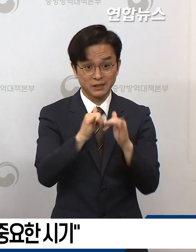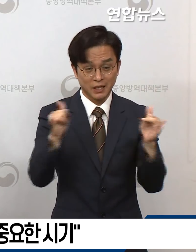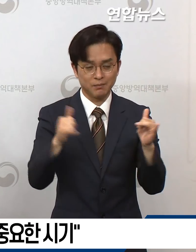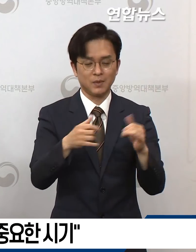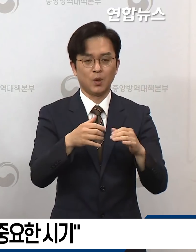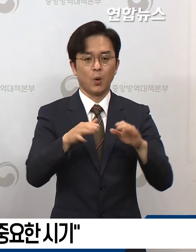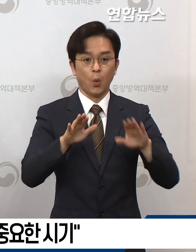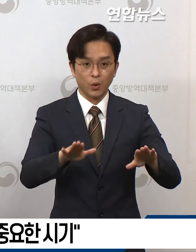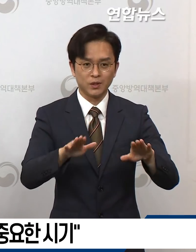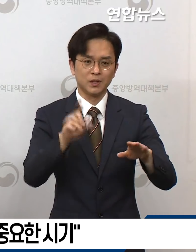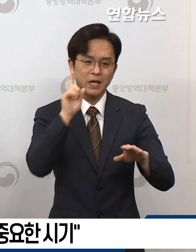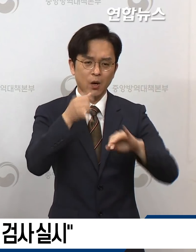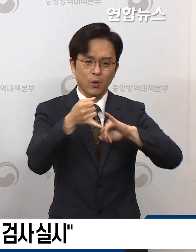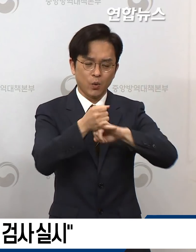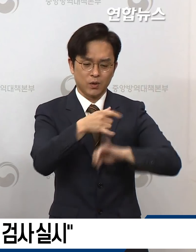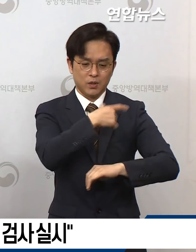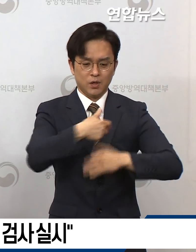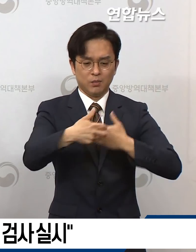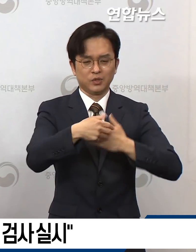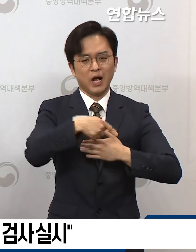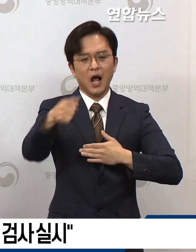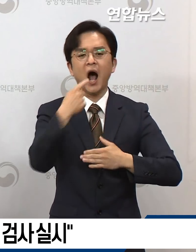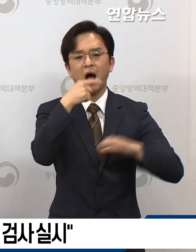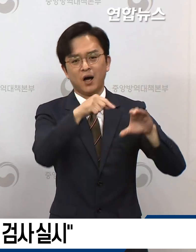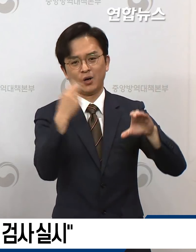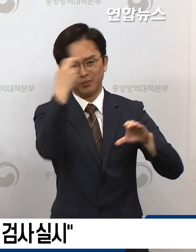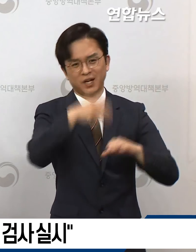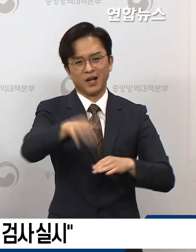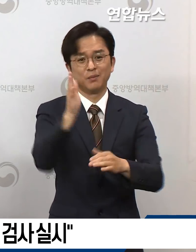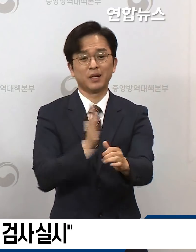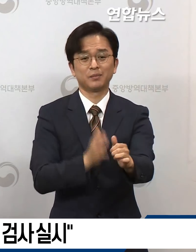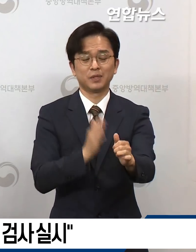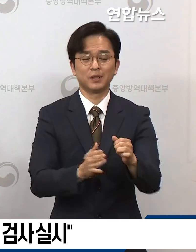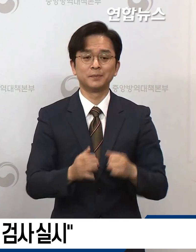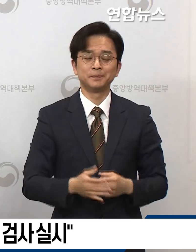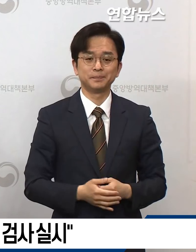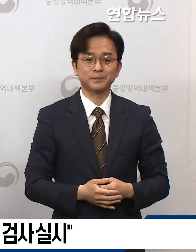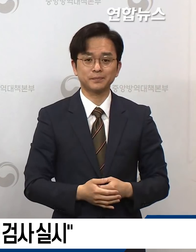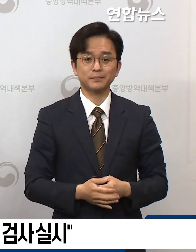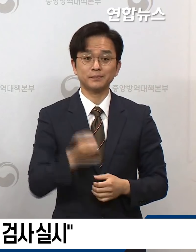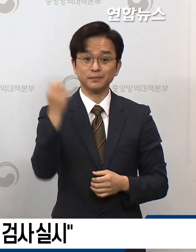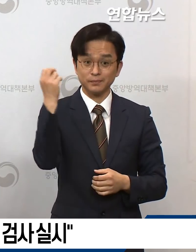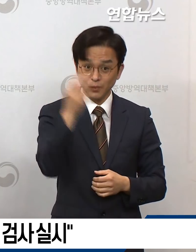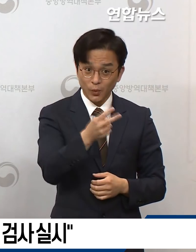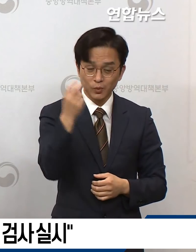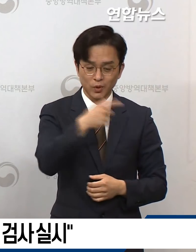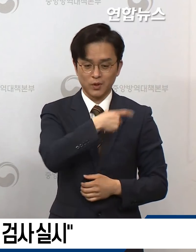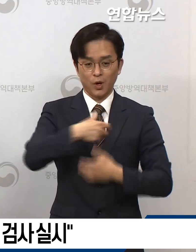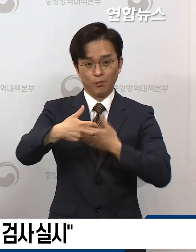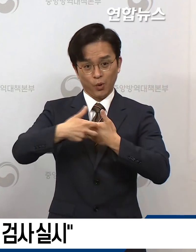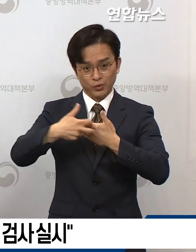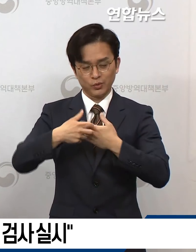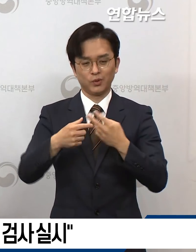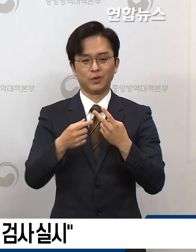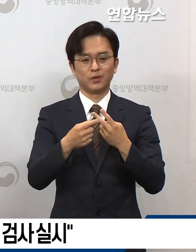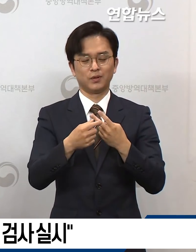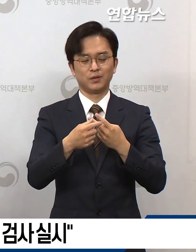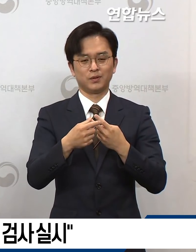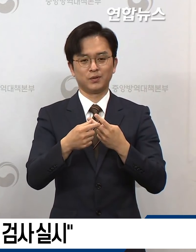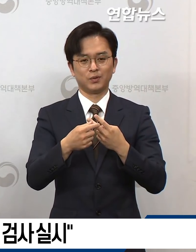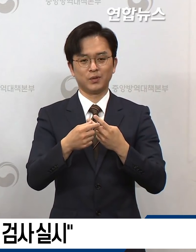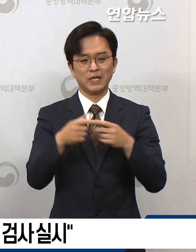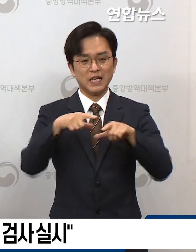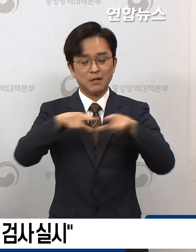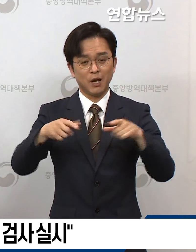및 의료기관 선별진료소는 이태원 유흥시설 방문자에 대해서는 증상 유무와 상관없이